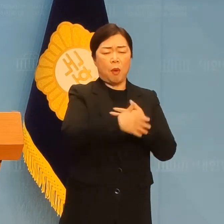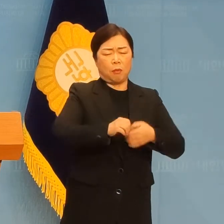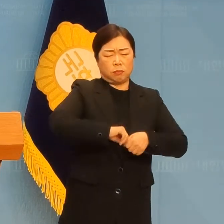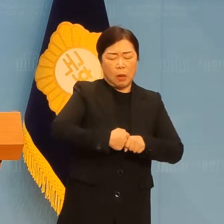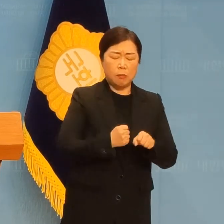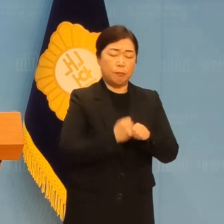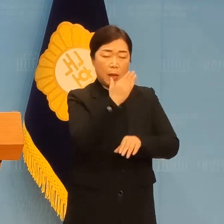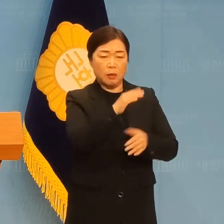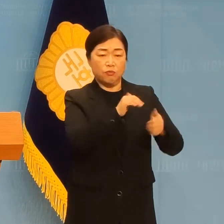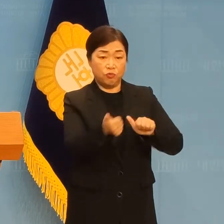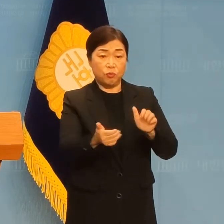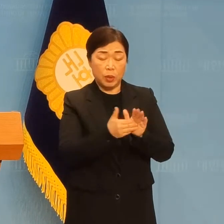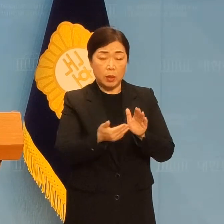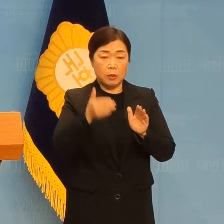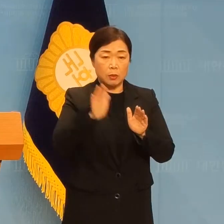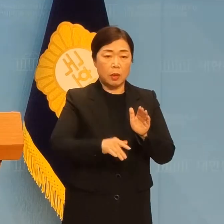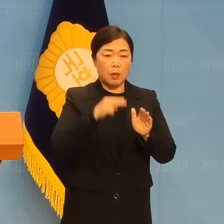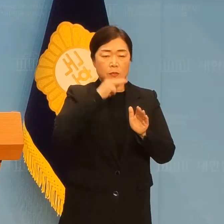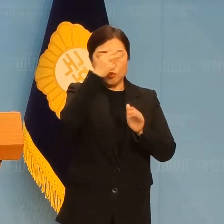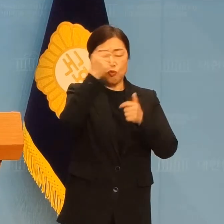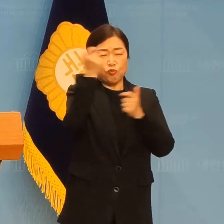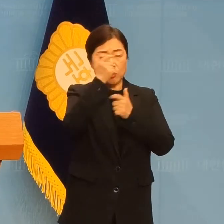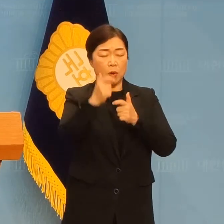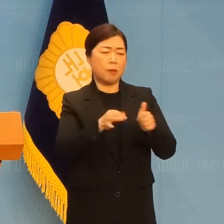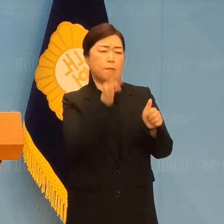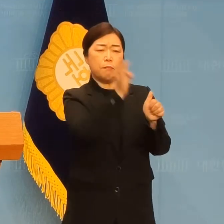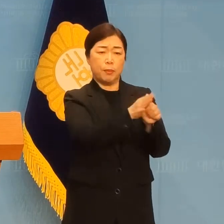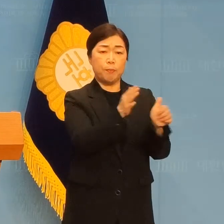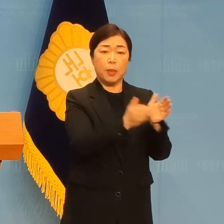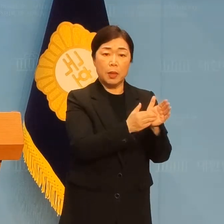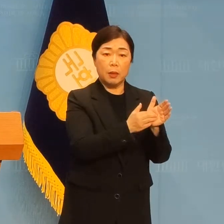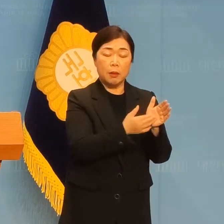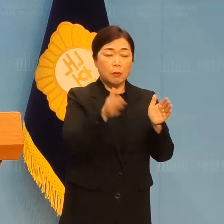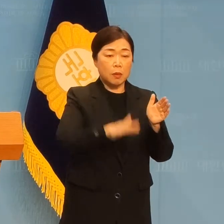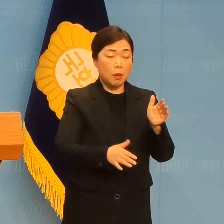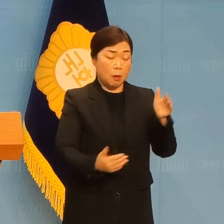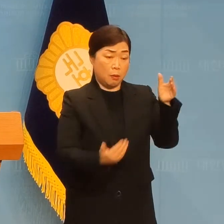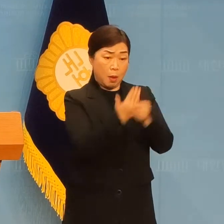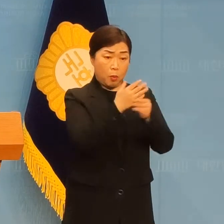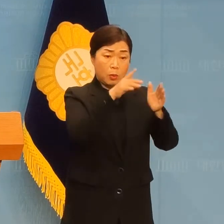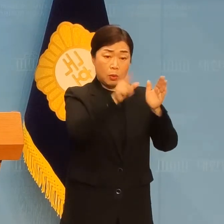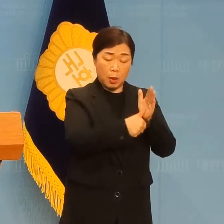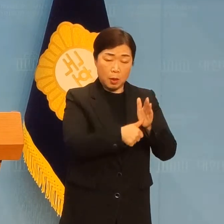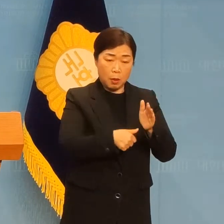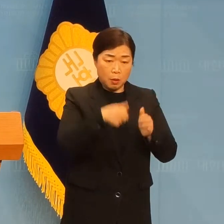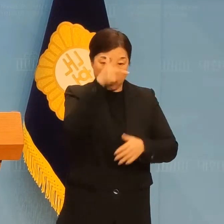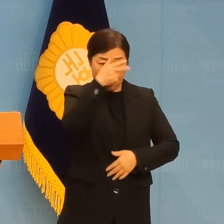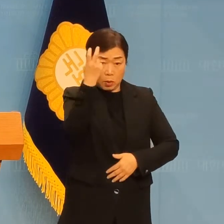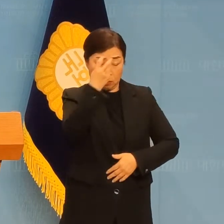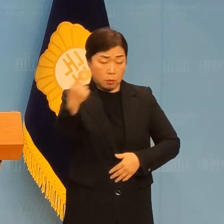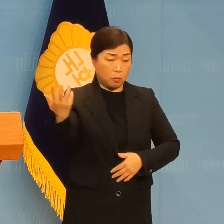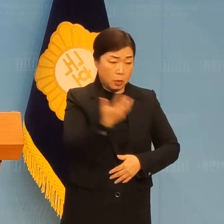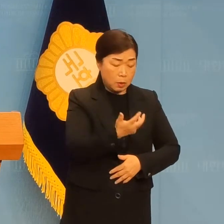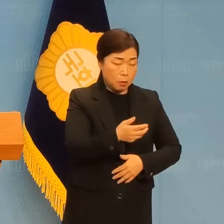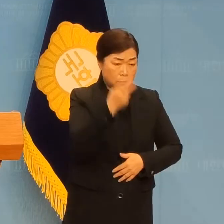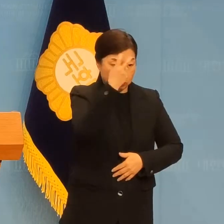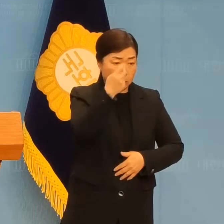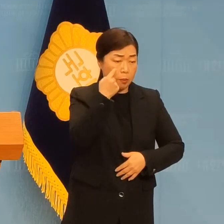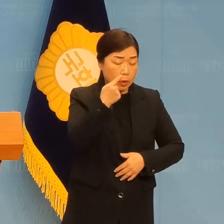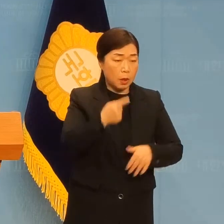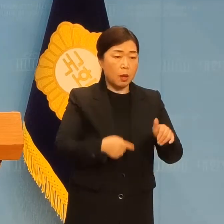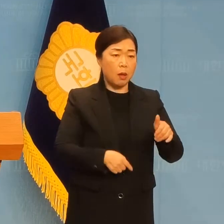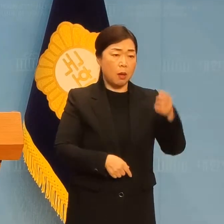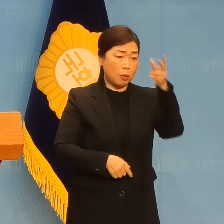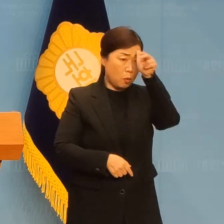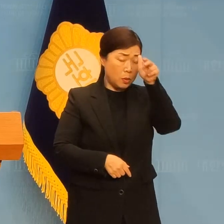나섰습니다. 사고 당시 경찰 조사에서 이미 모두 다 확인된 사안입니다. 경찰은 차량 안에 소량의 알코올